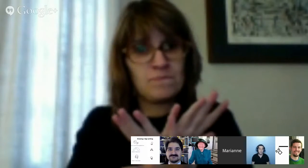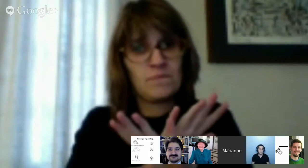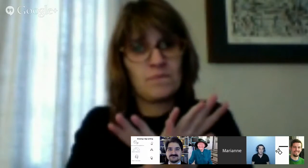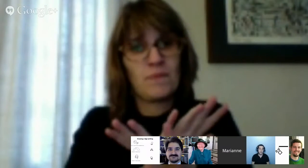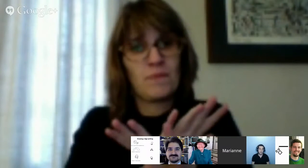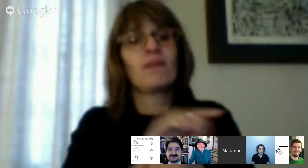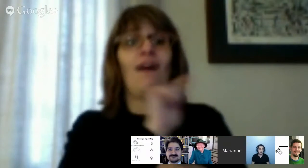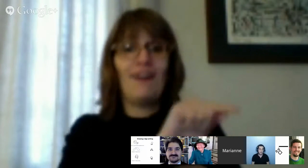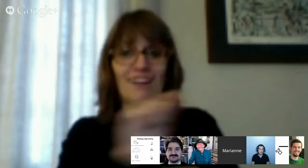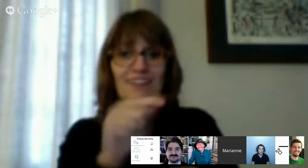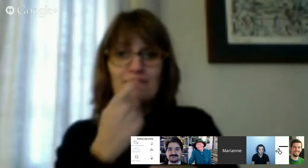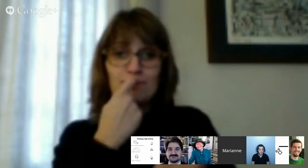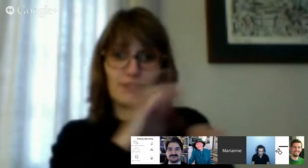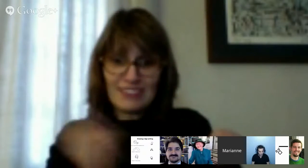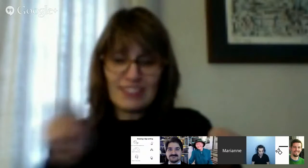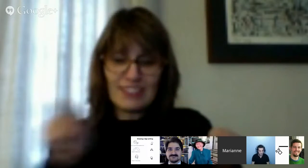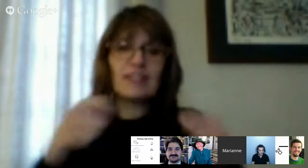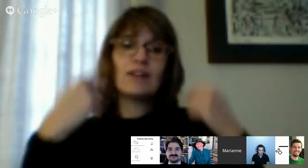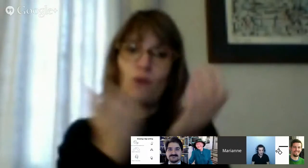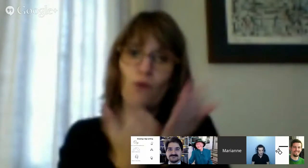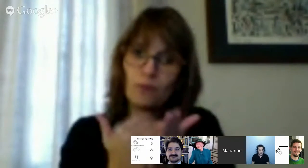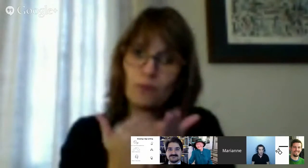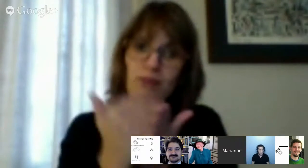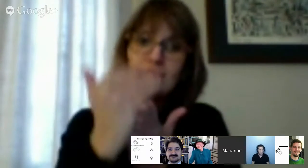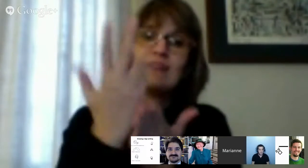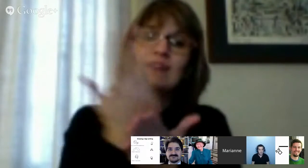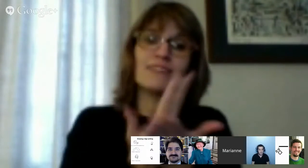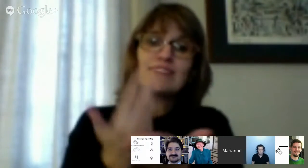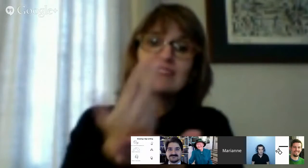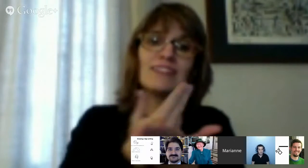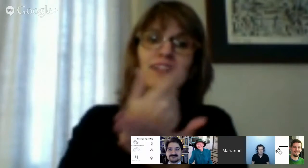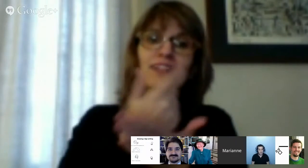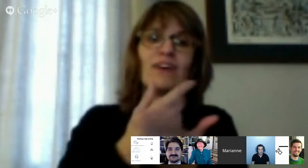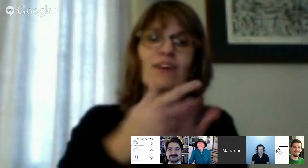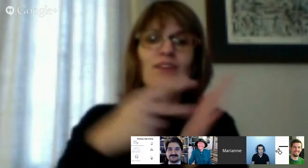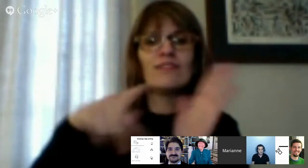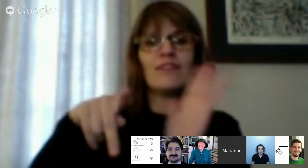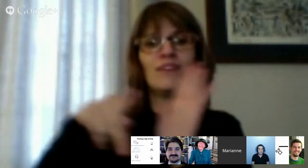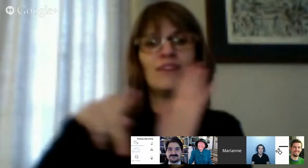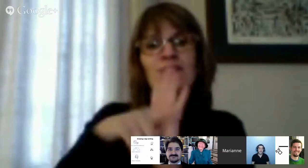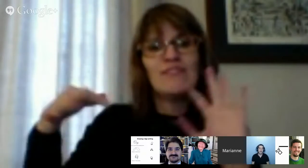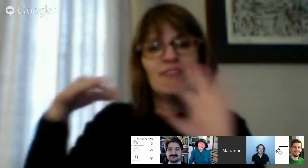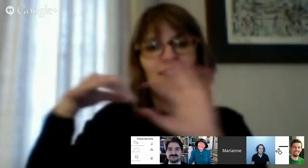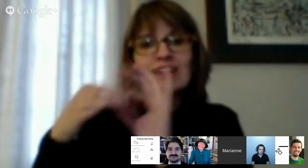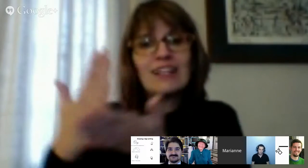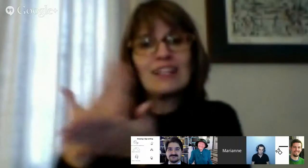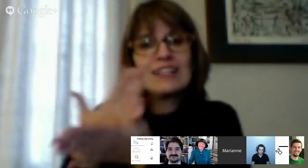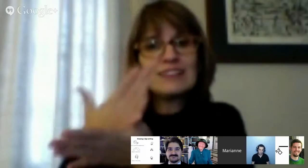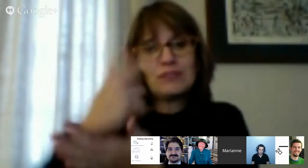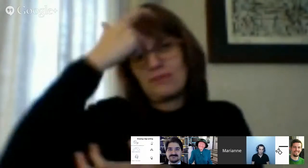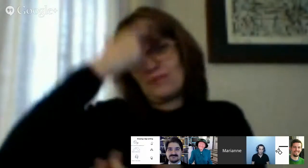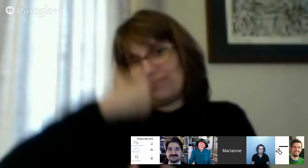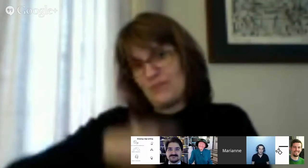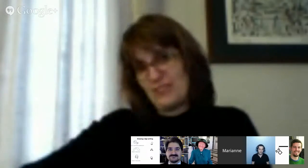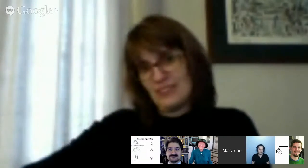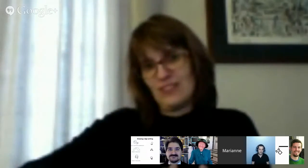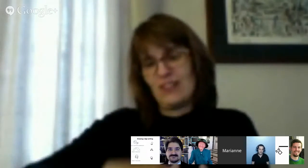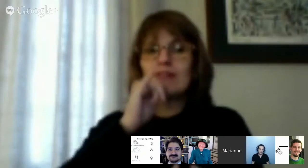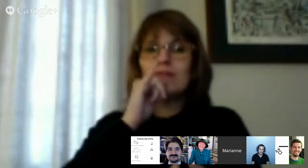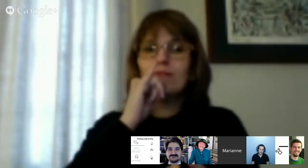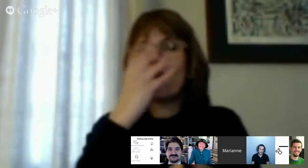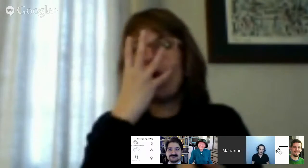contávamos as histórias em língua de sinais. E as crianças, elas desenhavam o